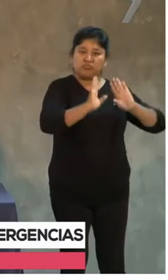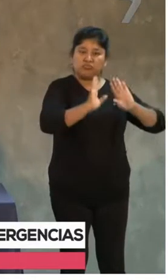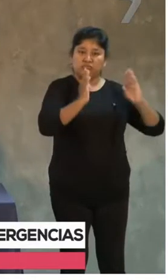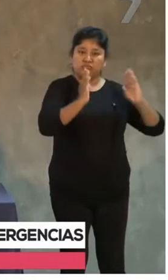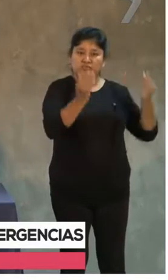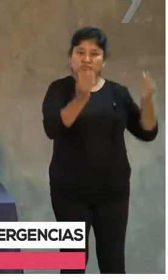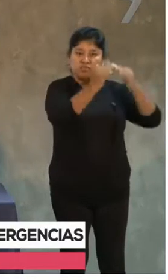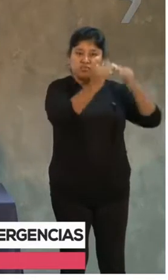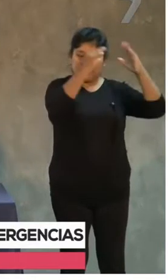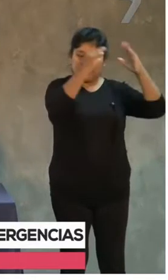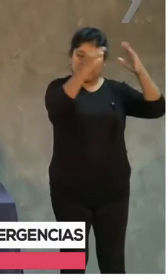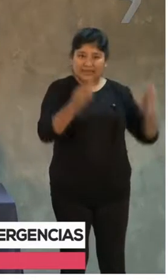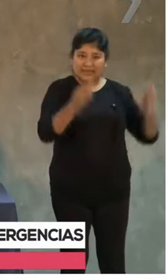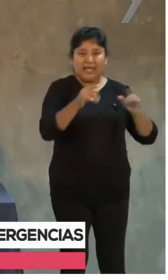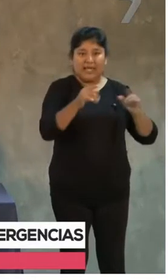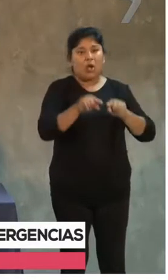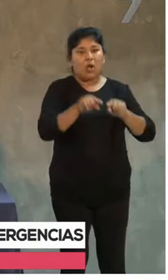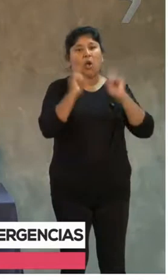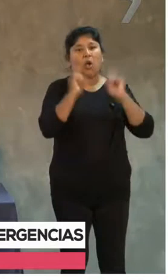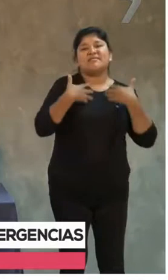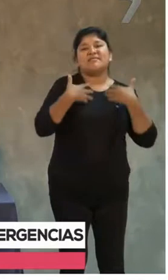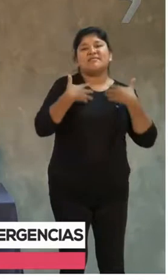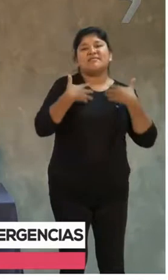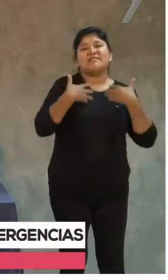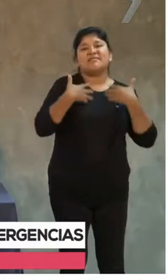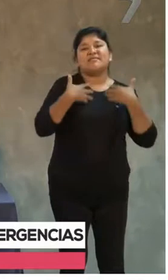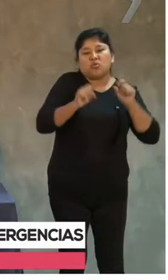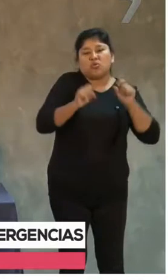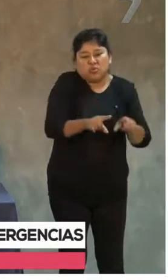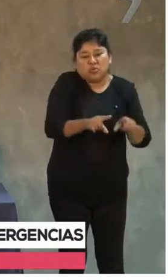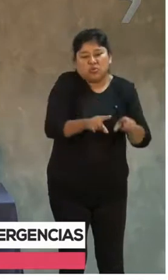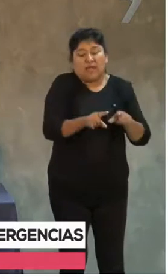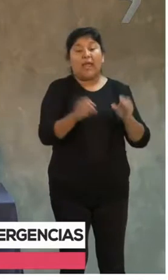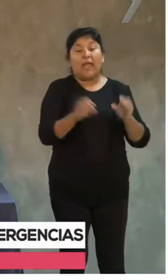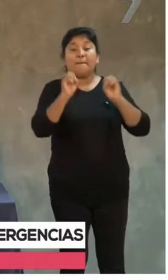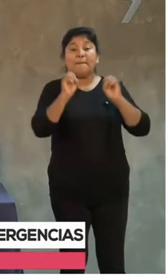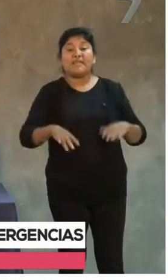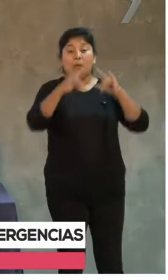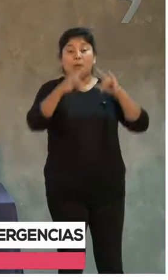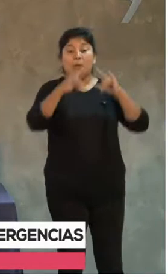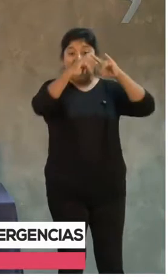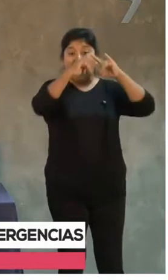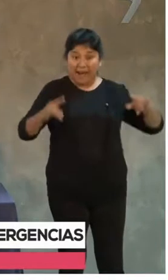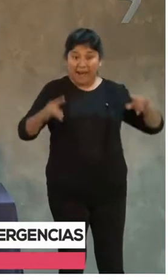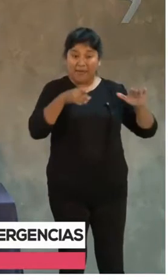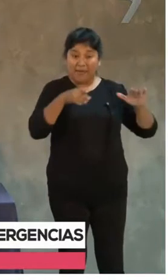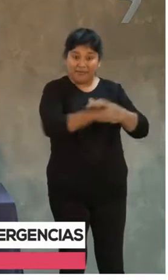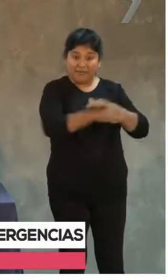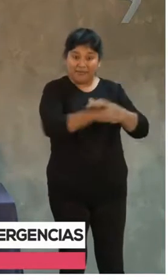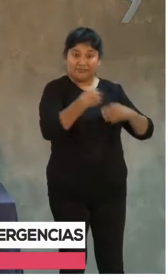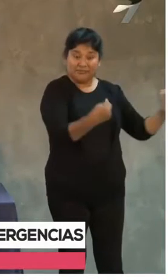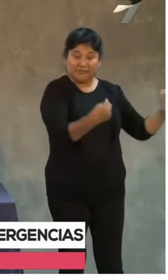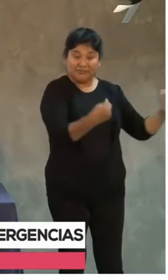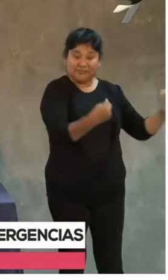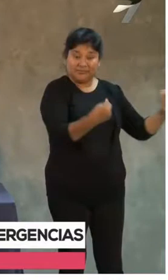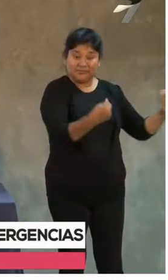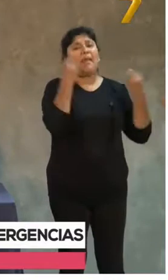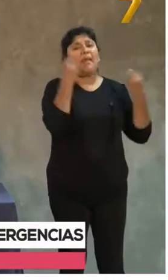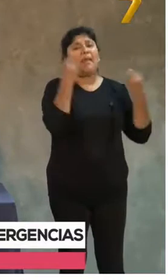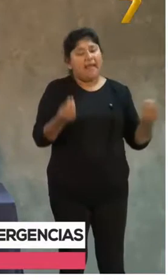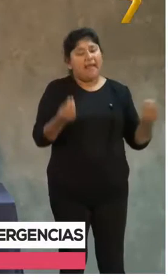vista sanitario. Empezaremos con un montaje de carpas internas que son apropiadas para el aislamiento